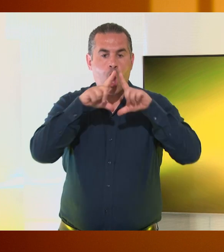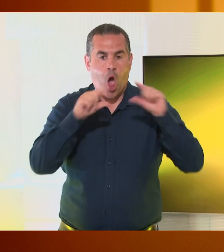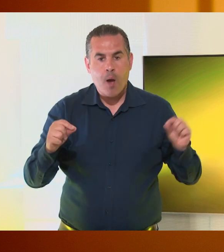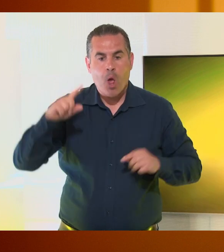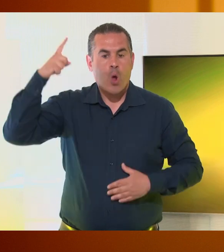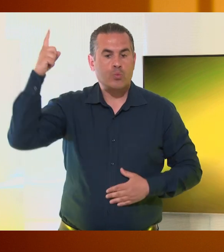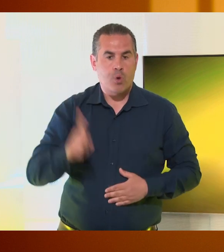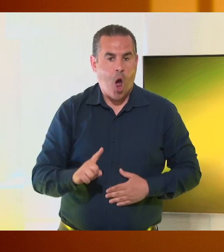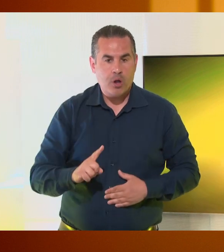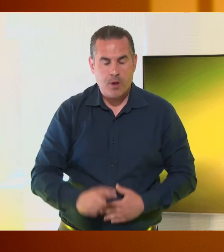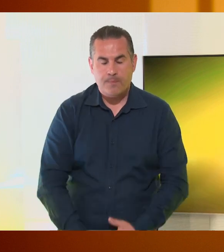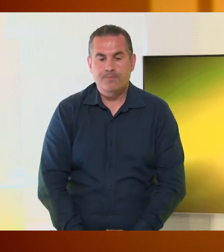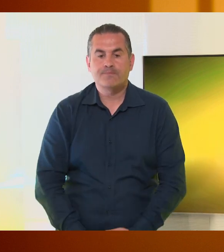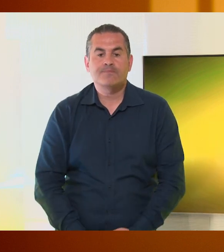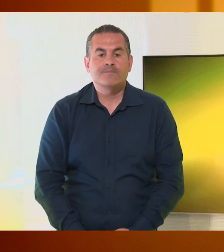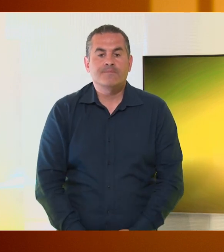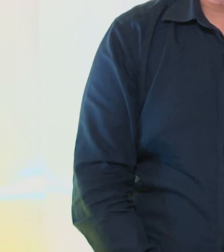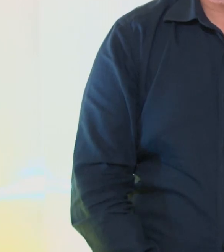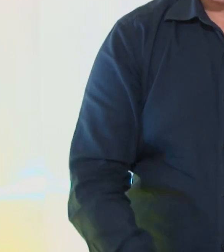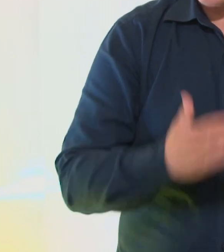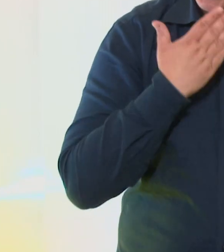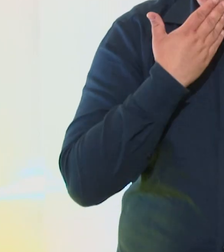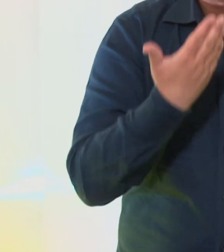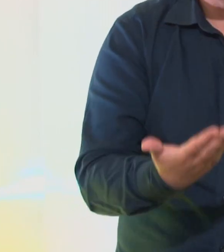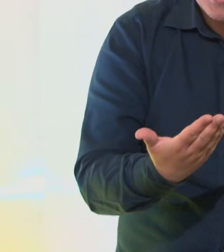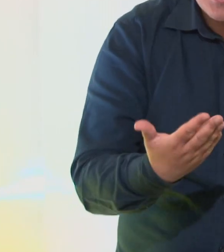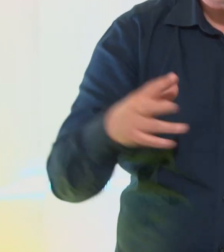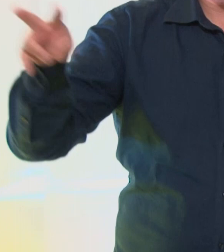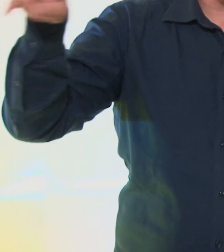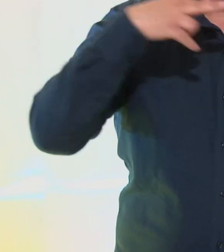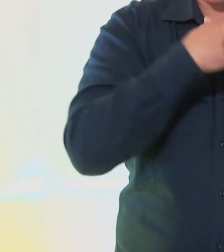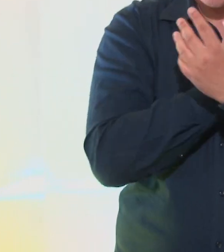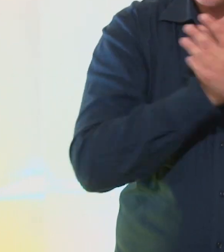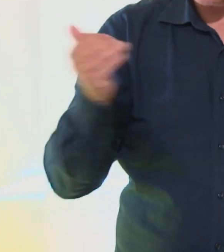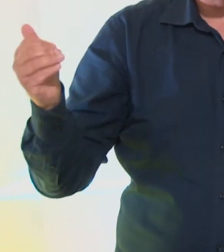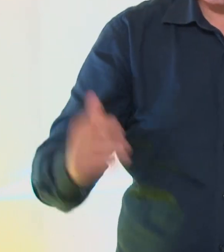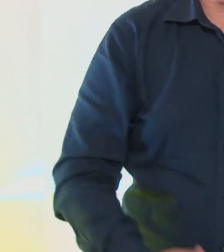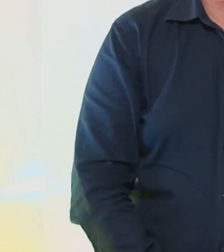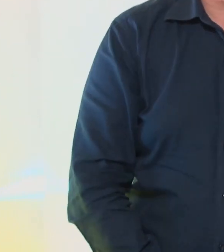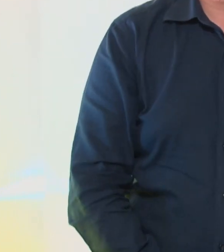Grazie per averci seguito, arrivederci.